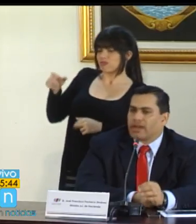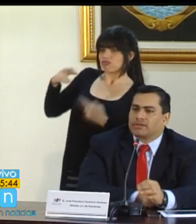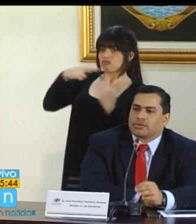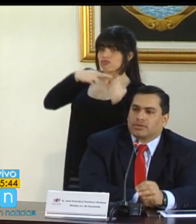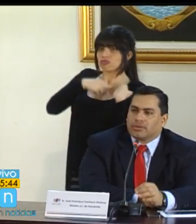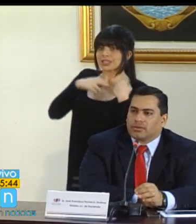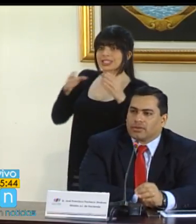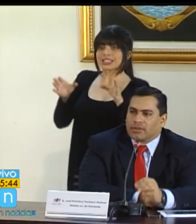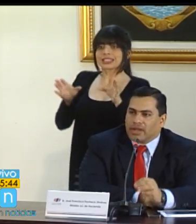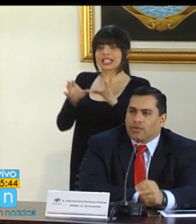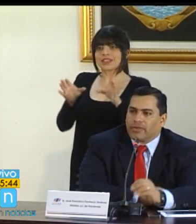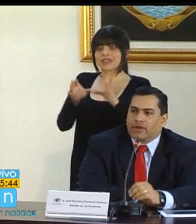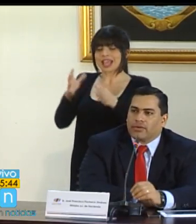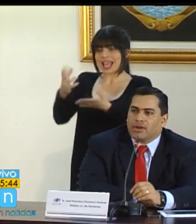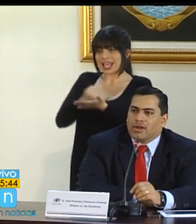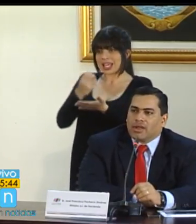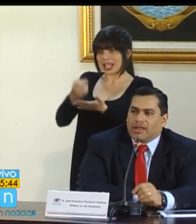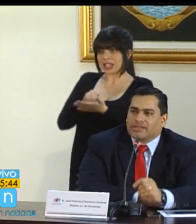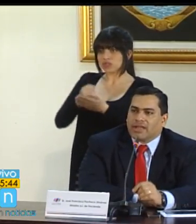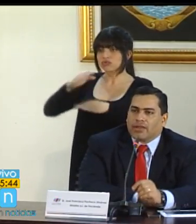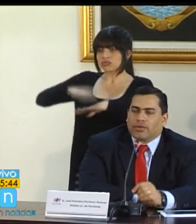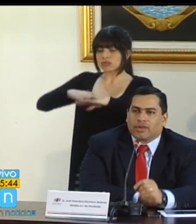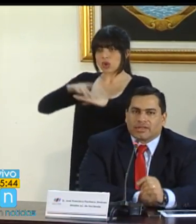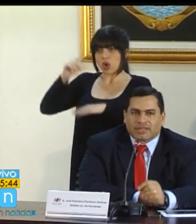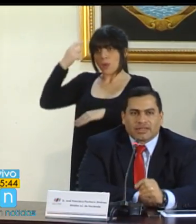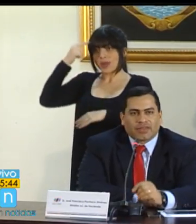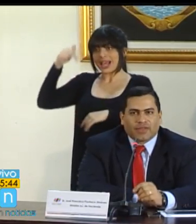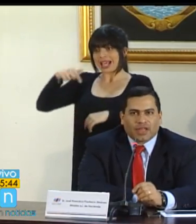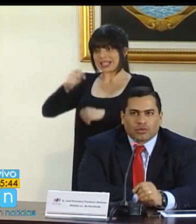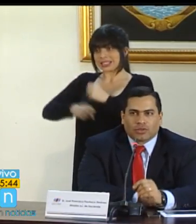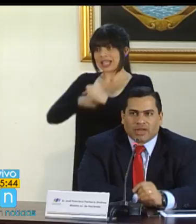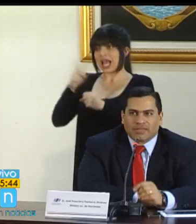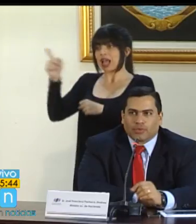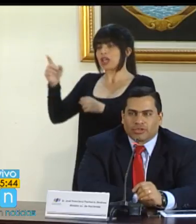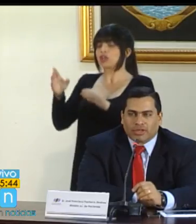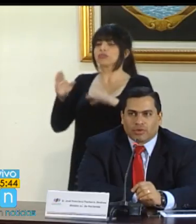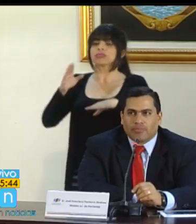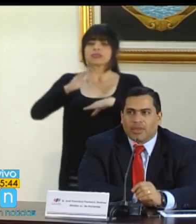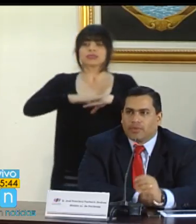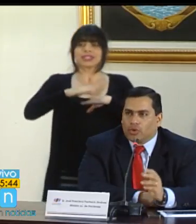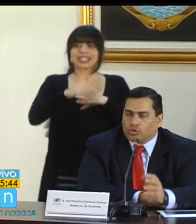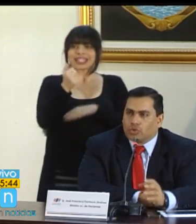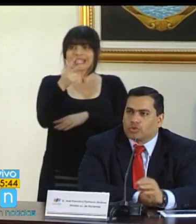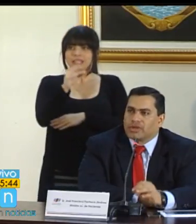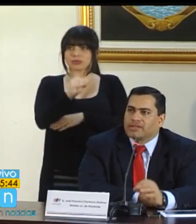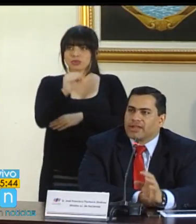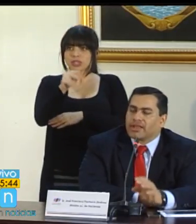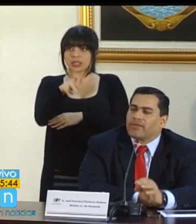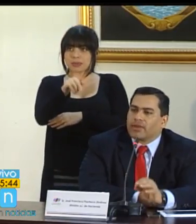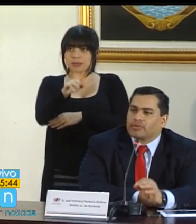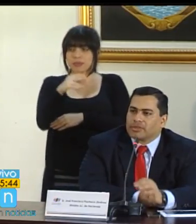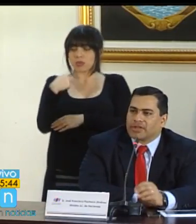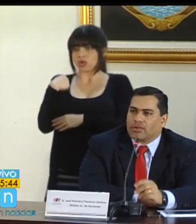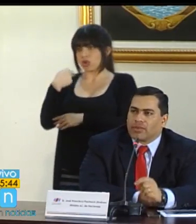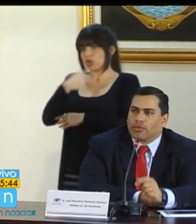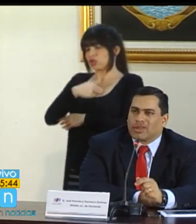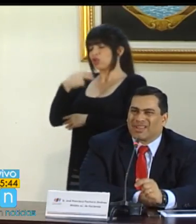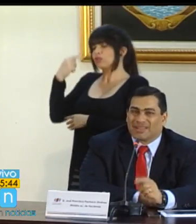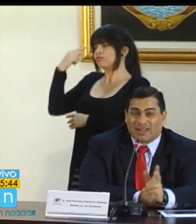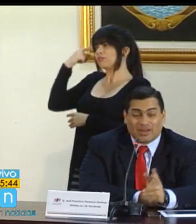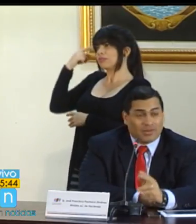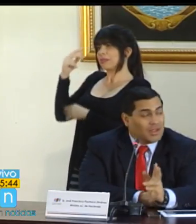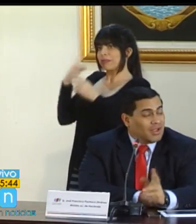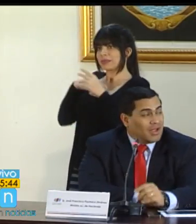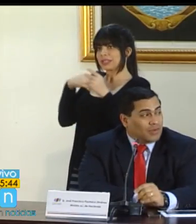los ingresos del gobierno, este año está certificando 13% del PIB. Nosotros en Hacienda habíamos pensado que podían